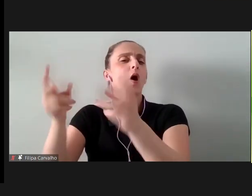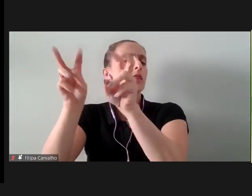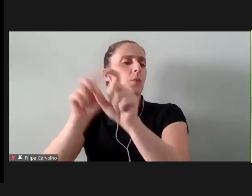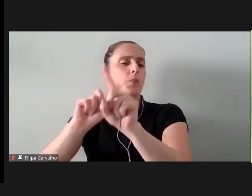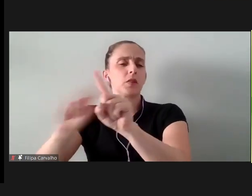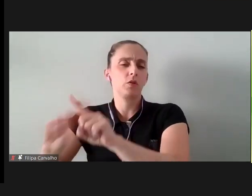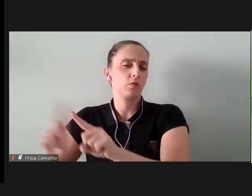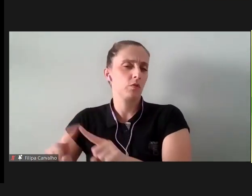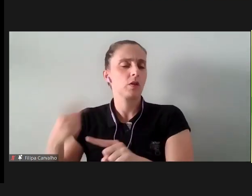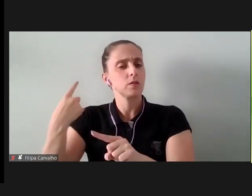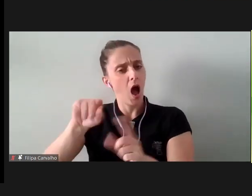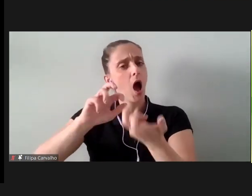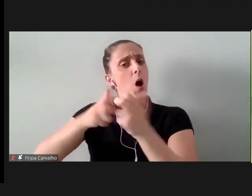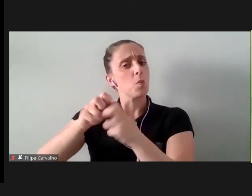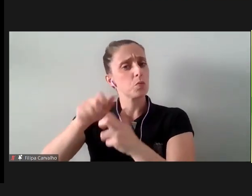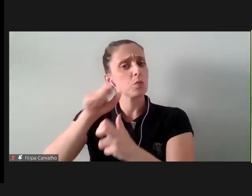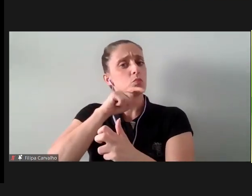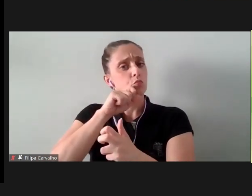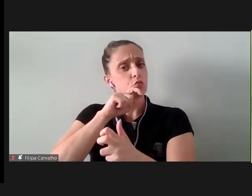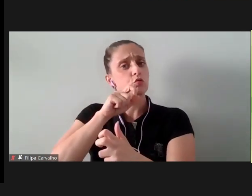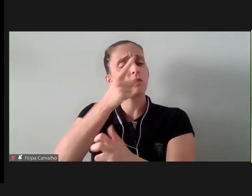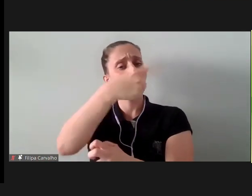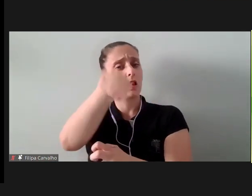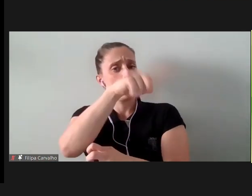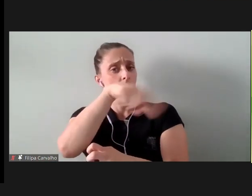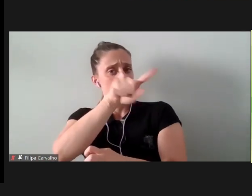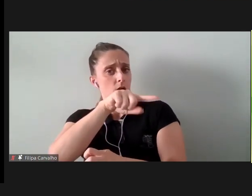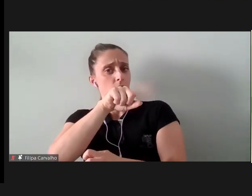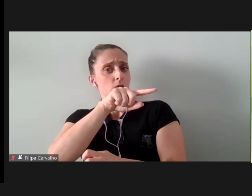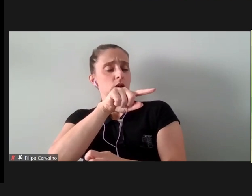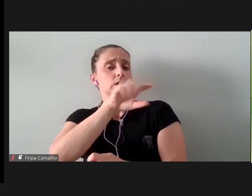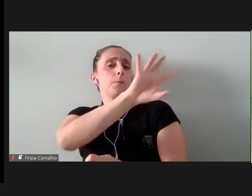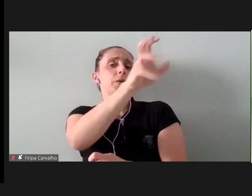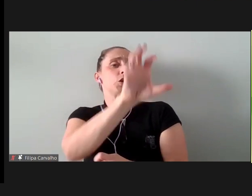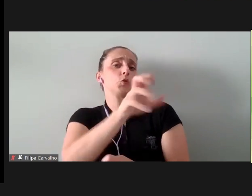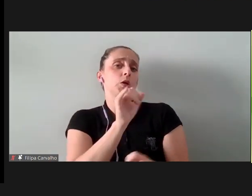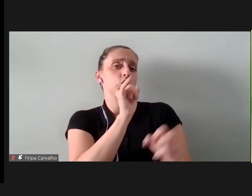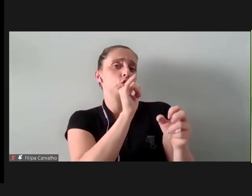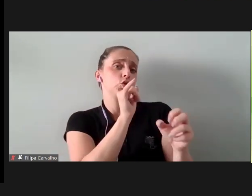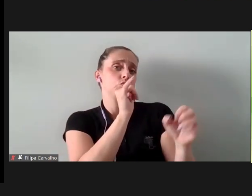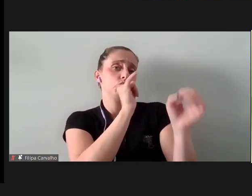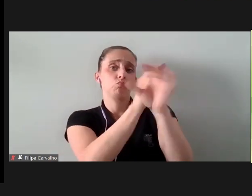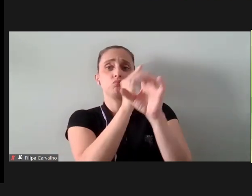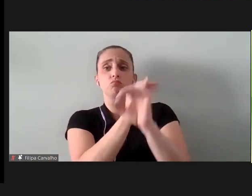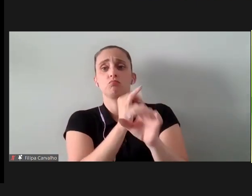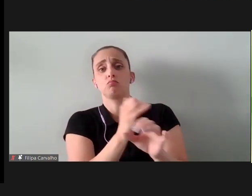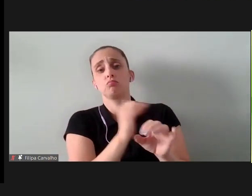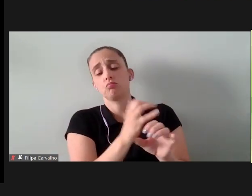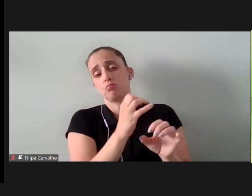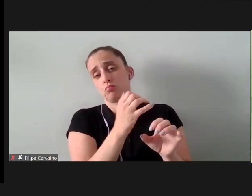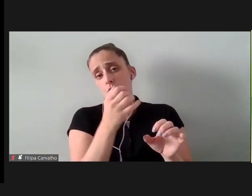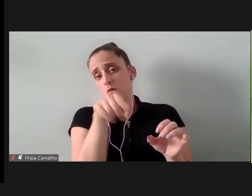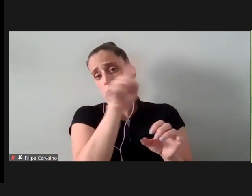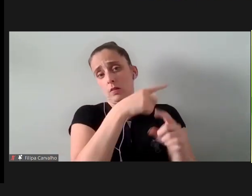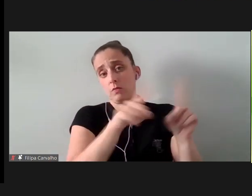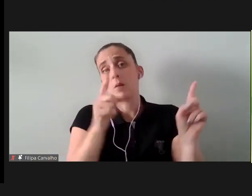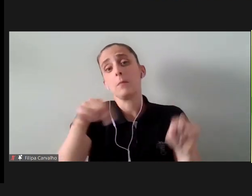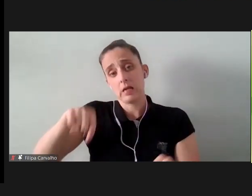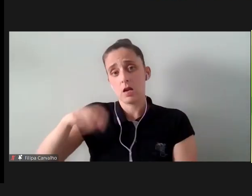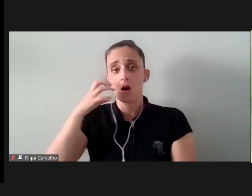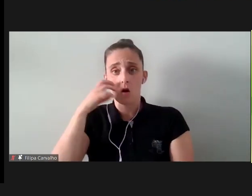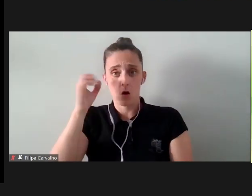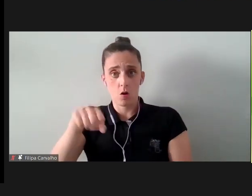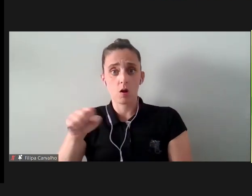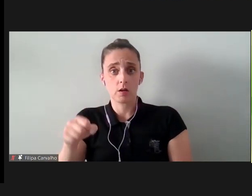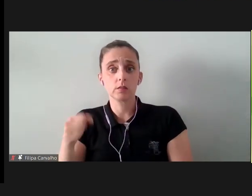uma problemática que, se calhar, para os grandes, para as diferentes realidades das escolas aqui presentes não seja uma realidade, mas Angola ainda é, que é, por exemplo,